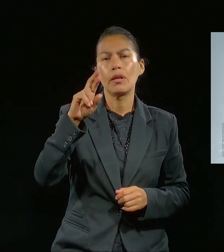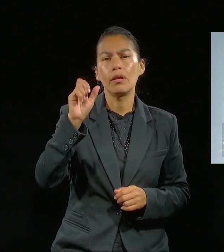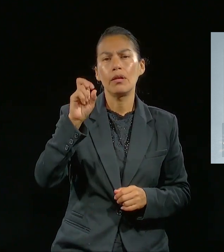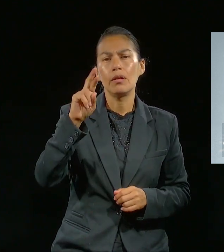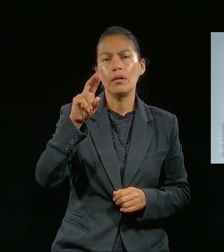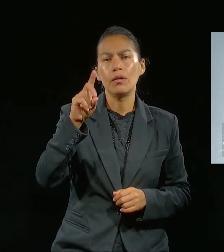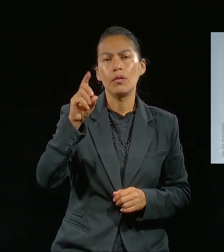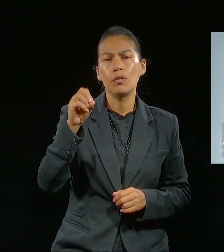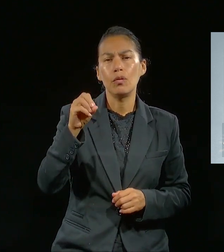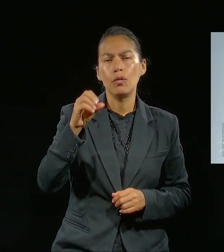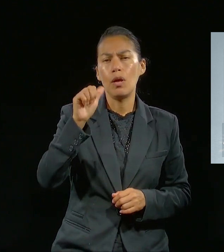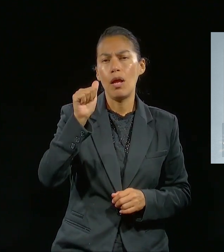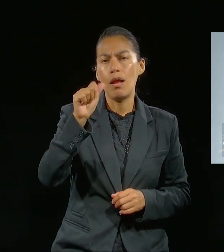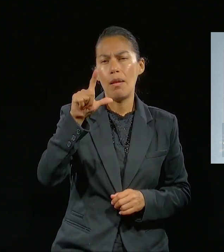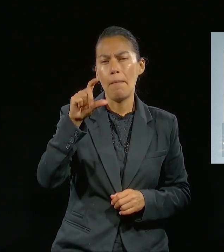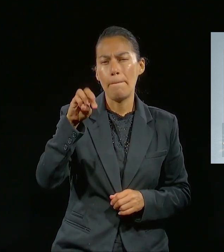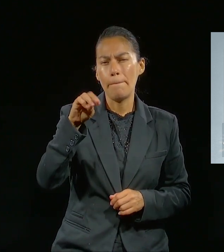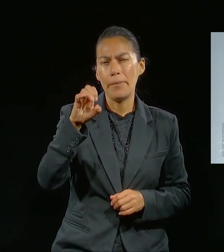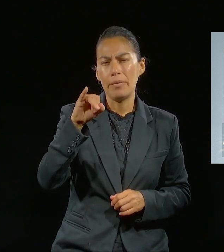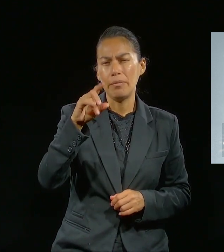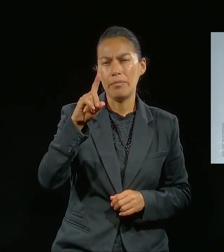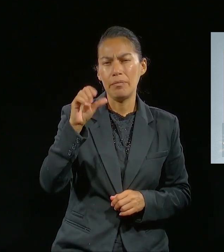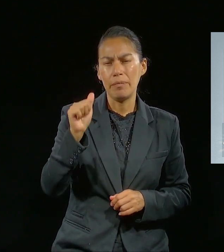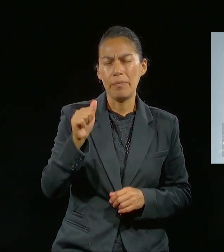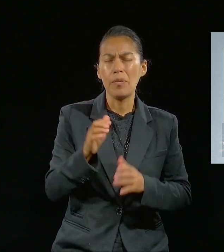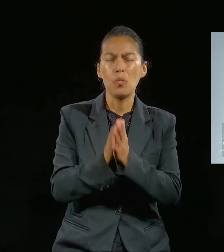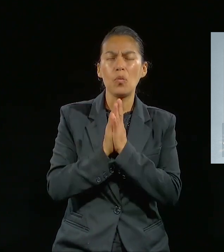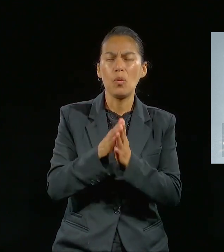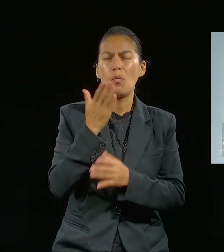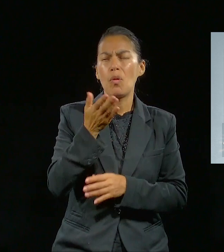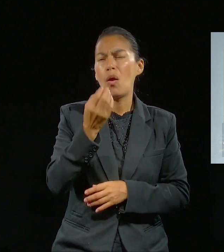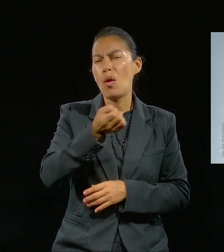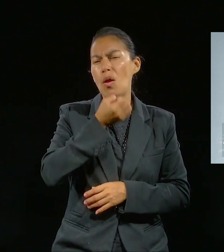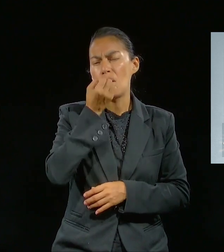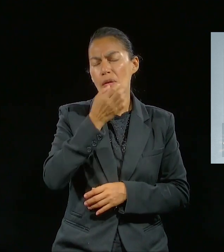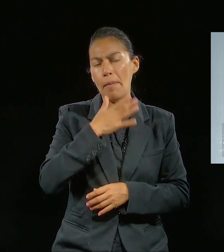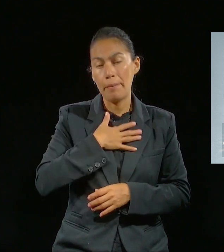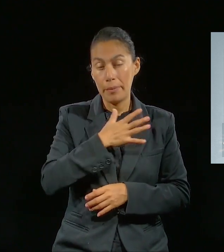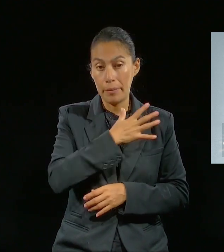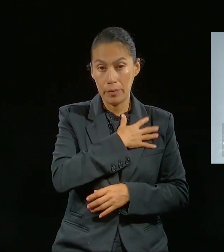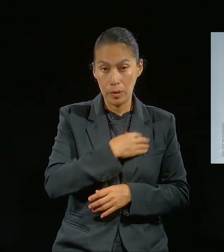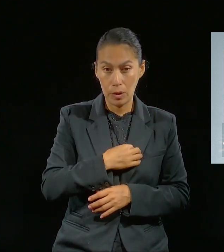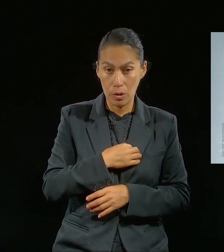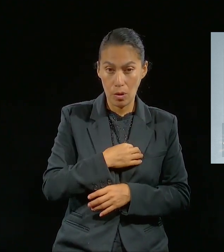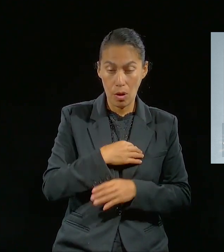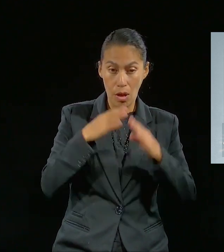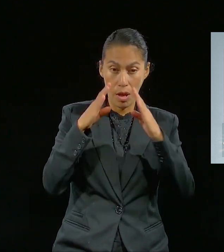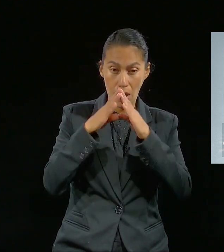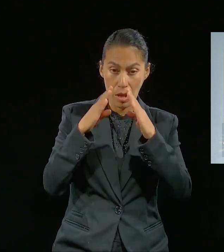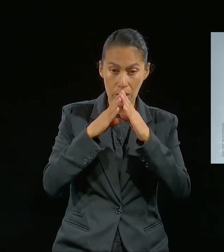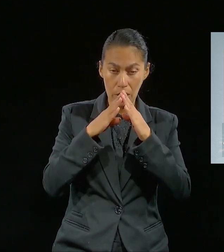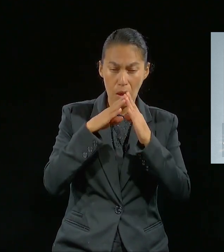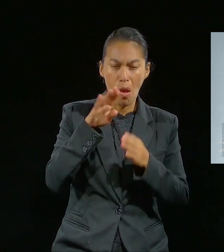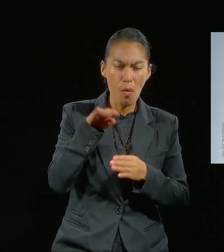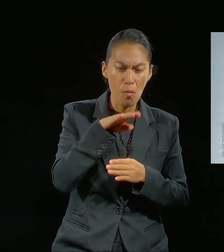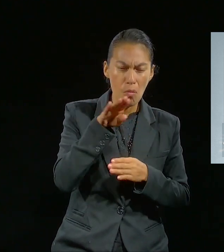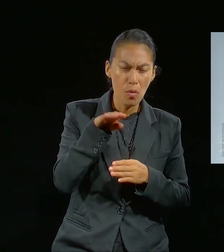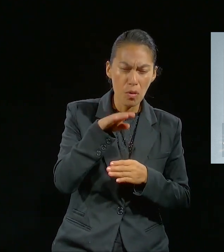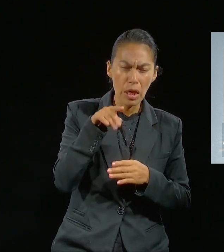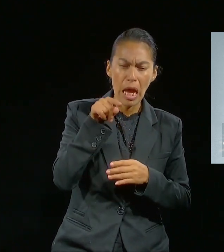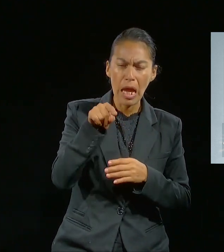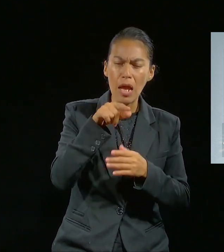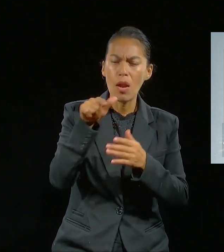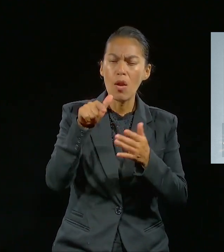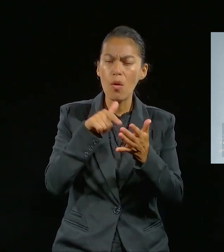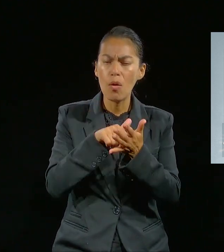para ti, Gerardo. Geraldo Almeida, pido oración por mi hijo, que todavía busca una casa para